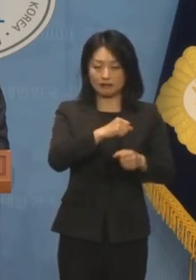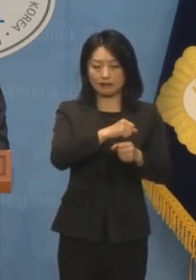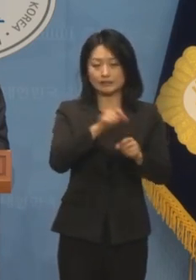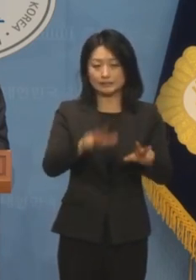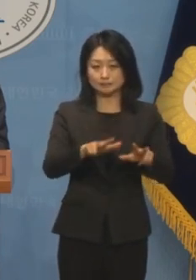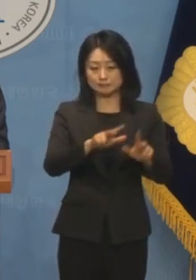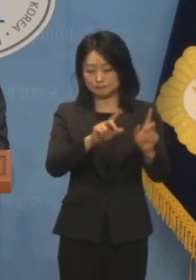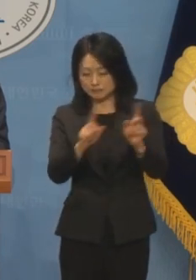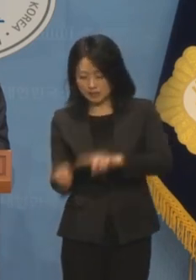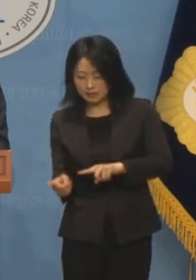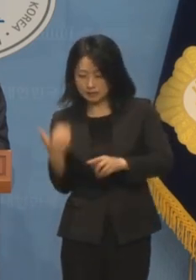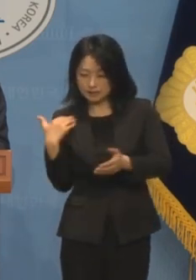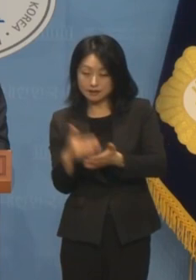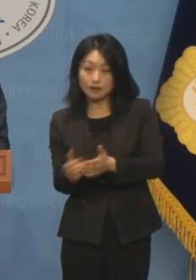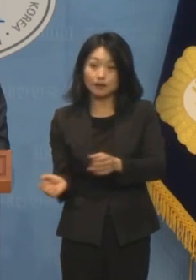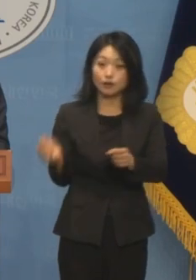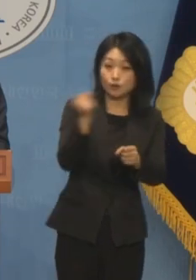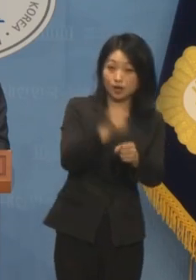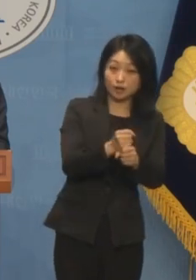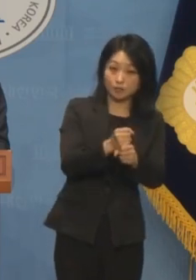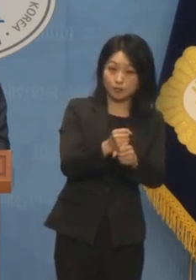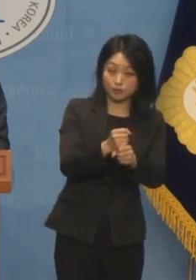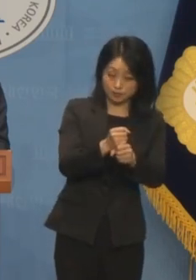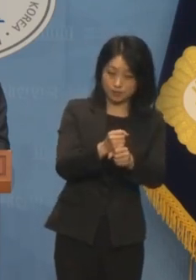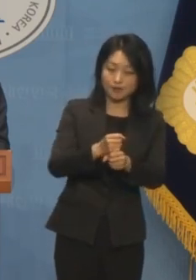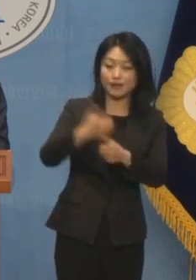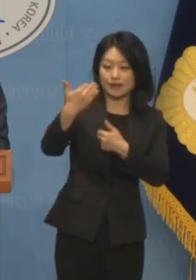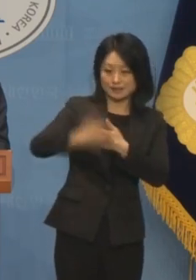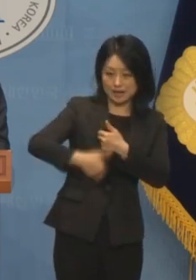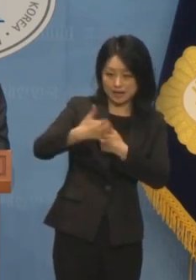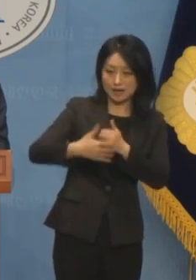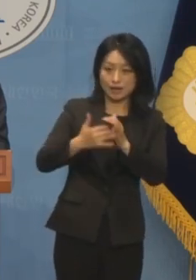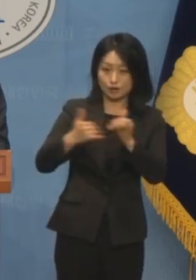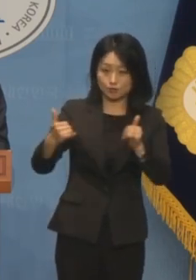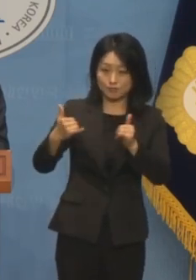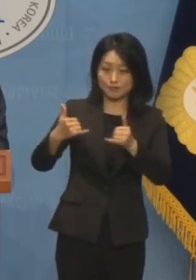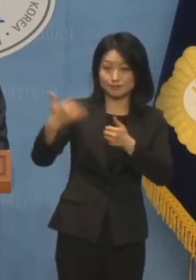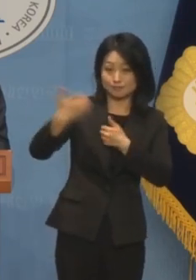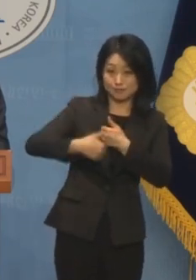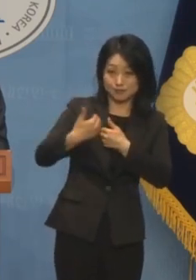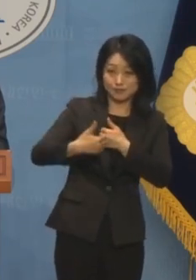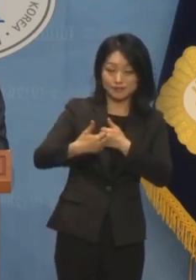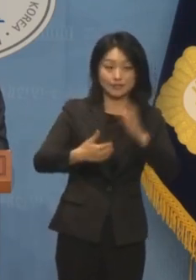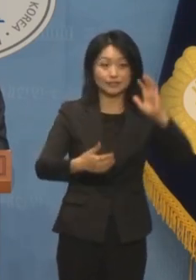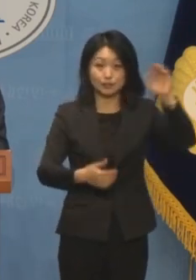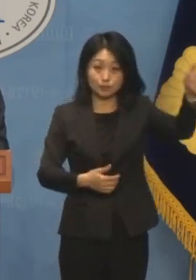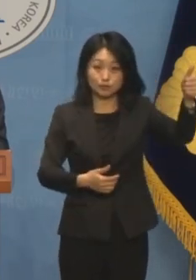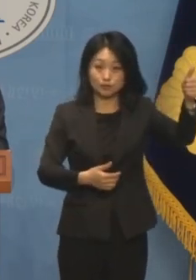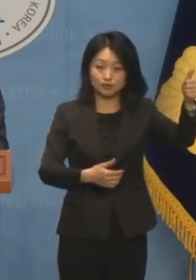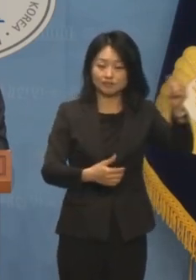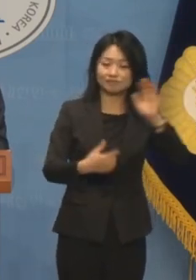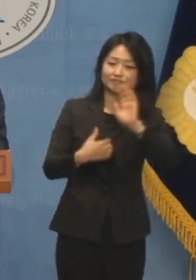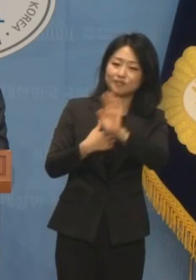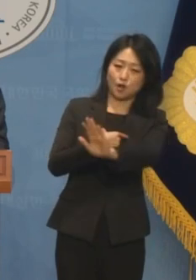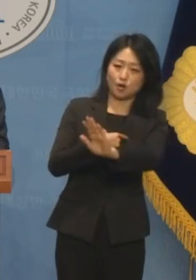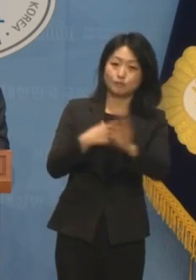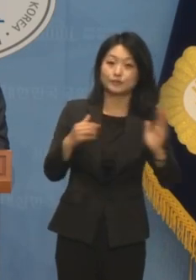이번 총선에서 국민이 내린 명령이었지만 윤석열 대통령은 이를